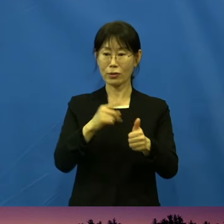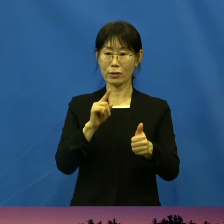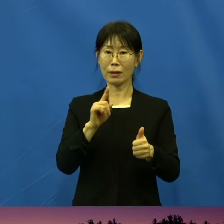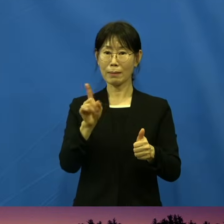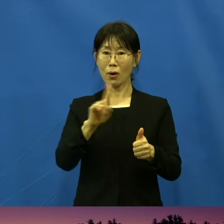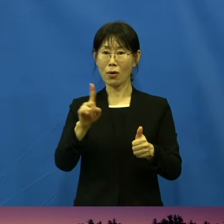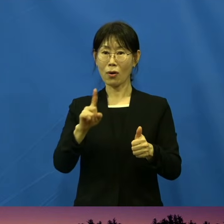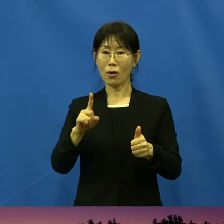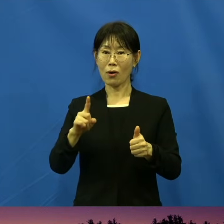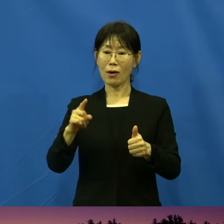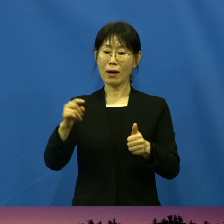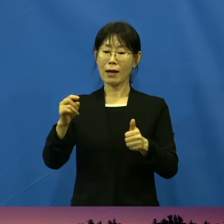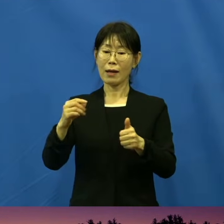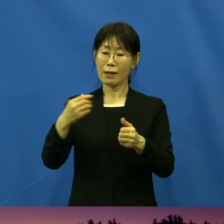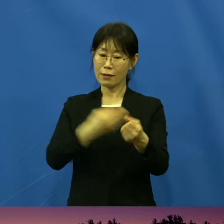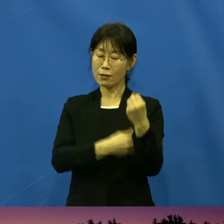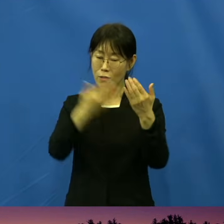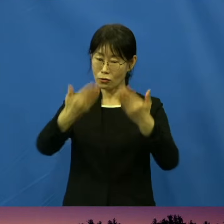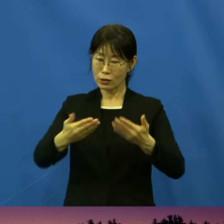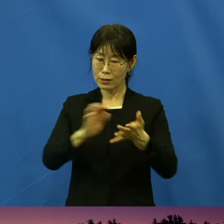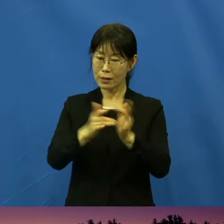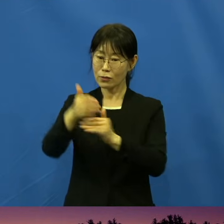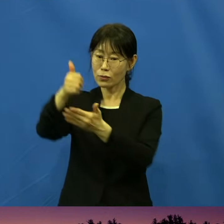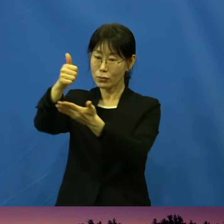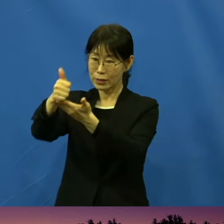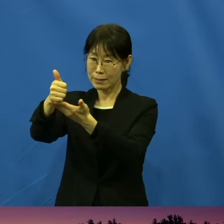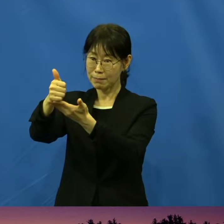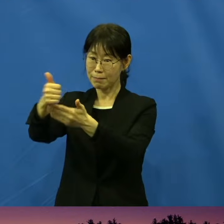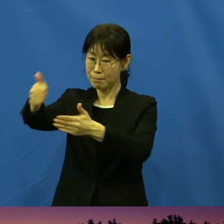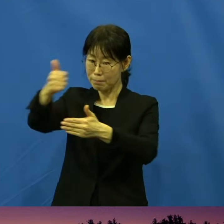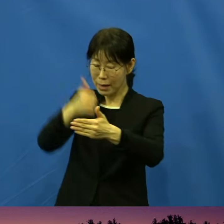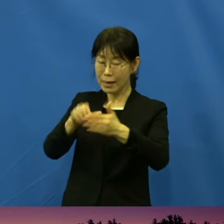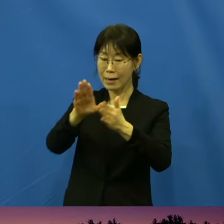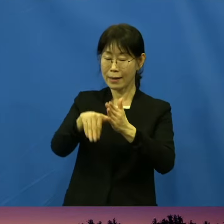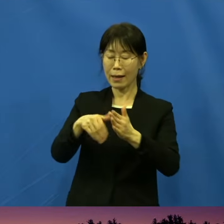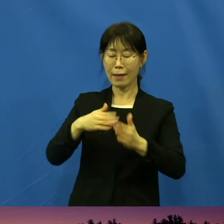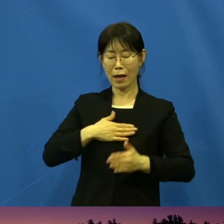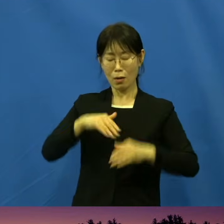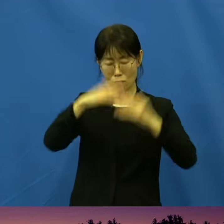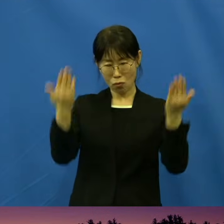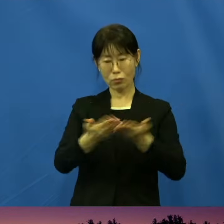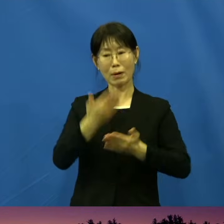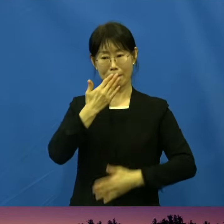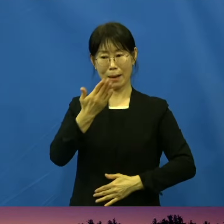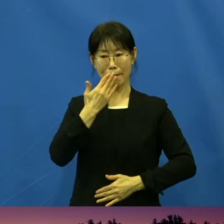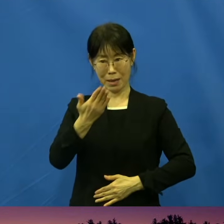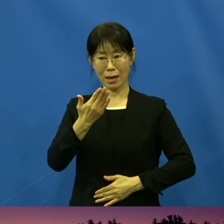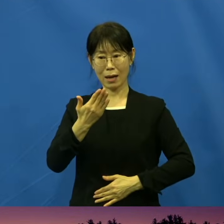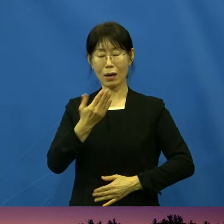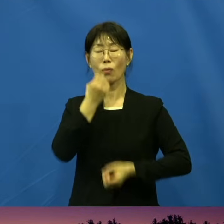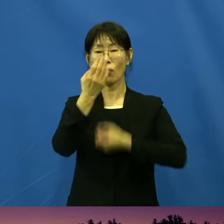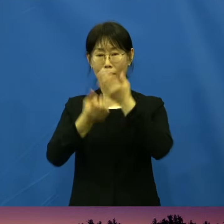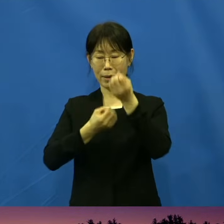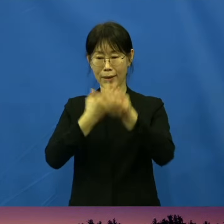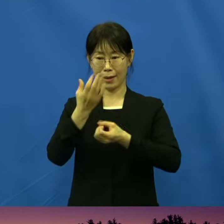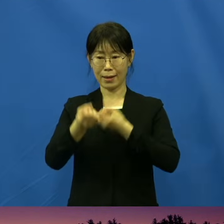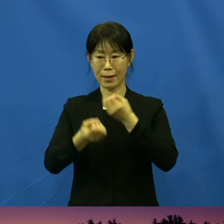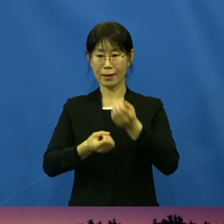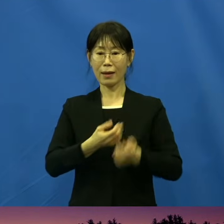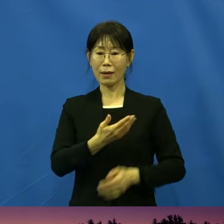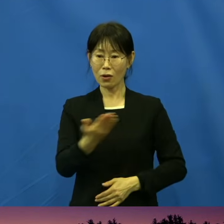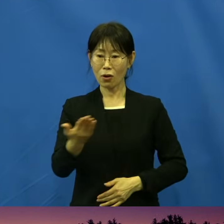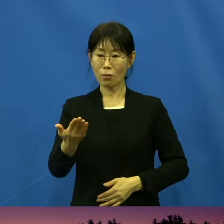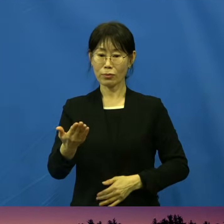걸 할 수 있다고 말합니다. 그 전능자의 능력을 의지하는 거죠. 여러분, 그 하나님, 내 안에 계신 분의 능력을